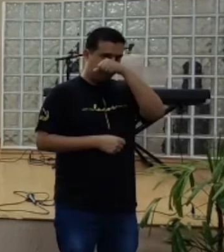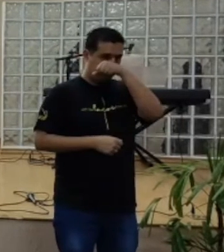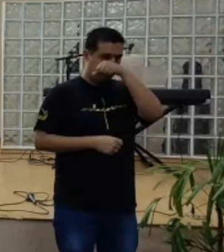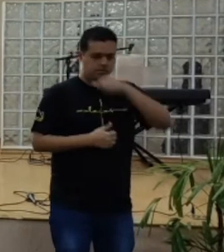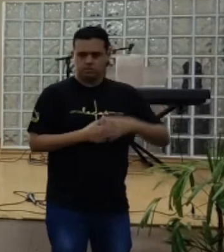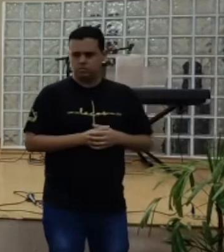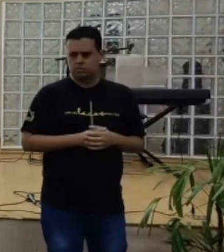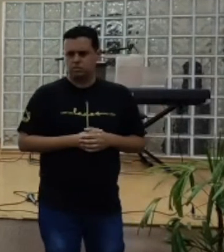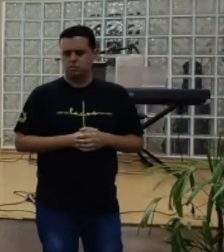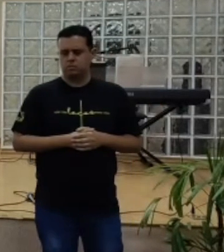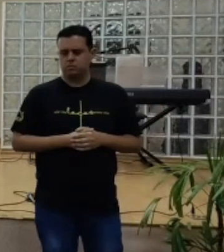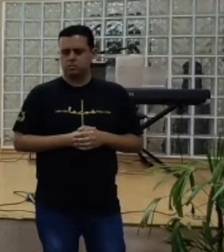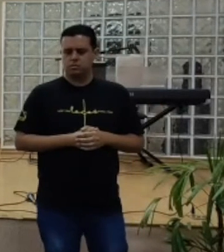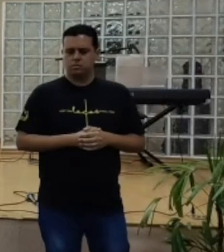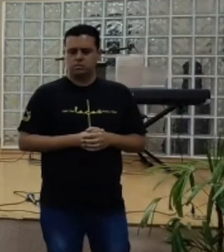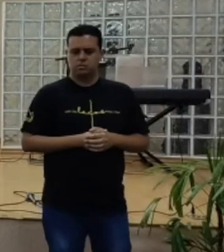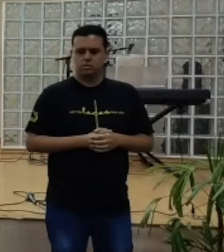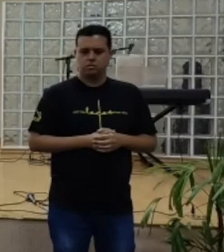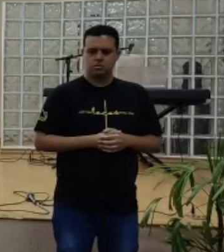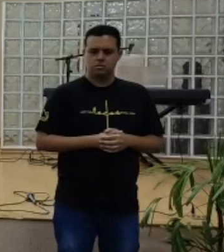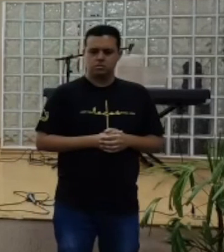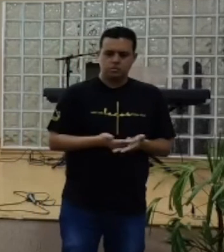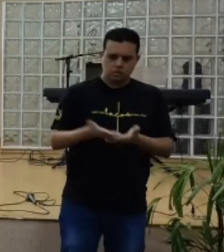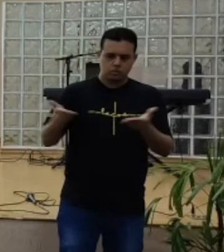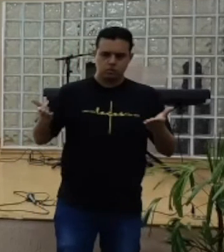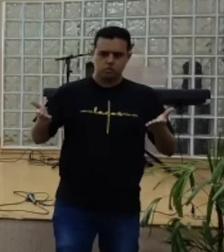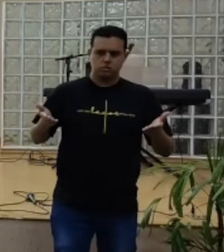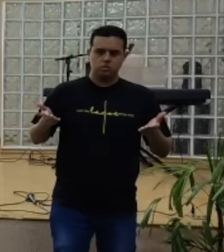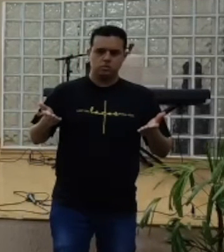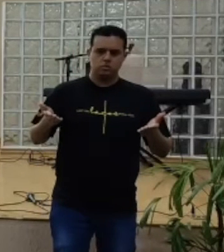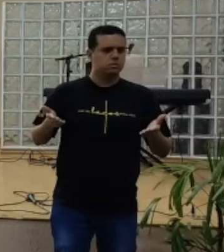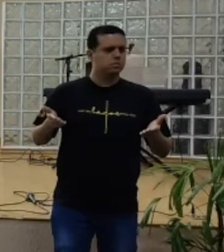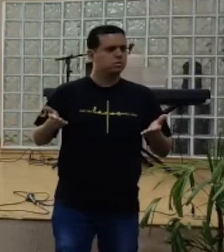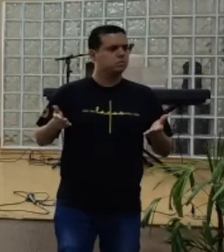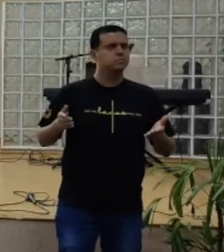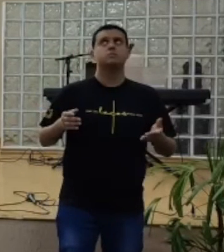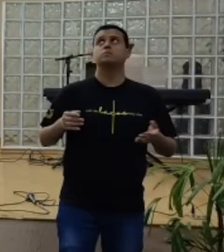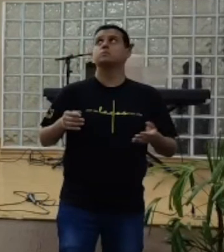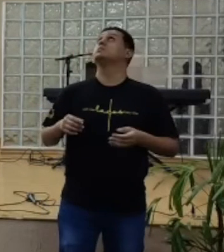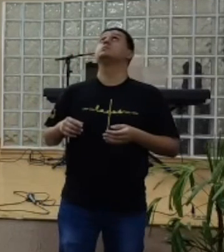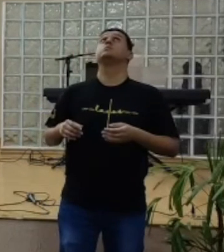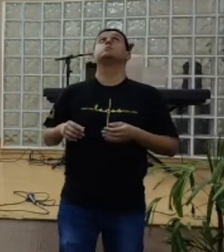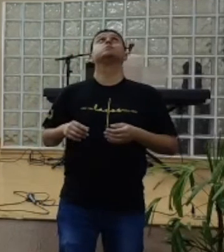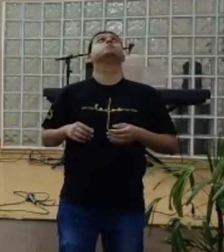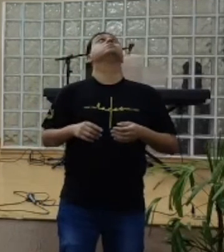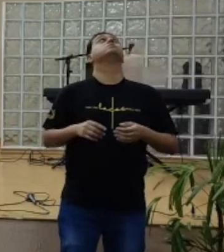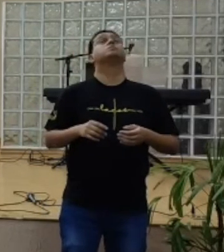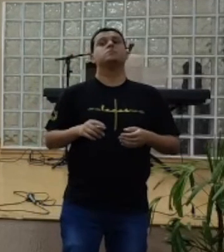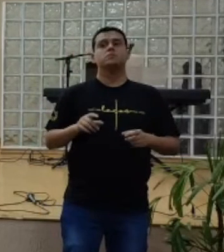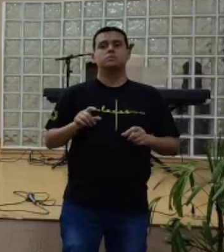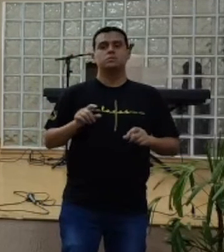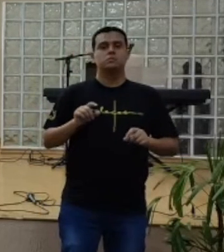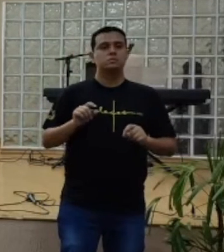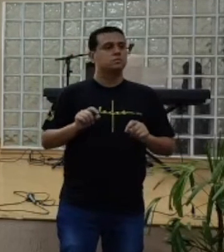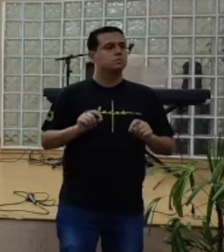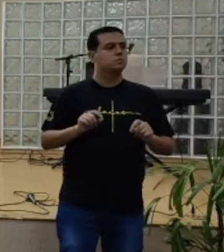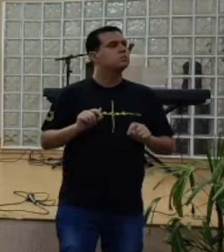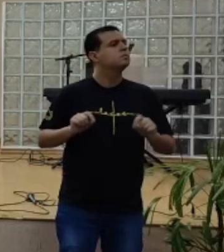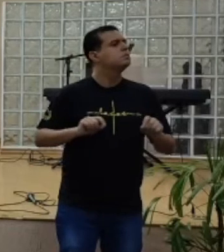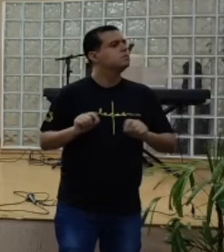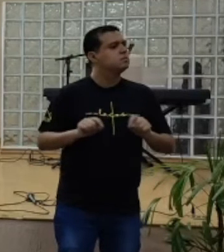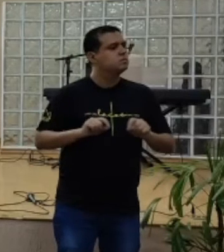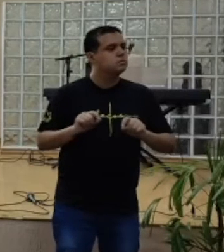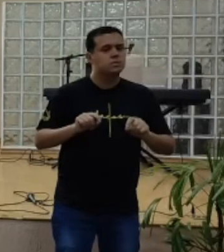Digam-me vocês, o que querem estar sob a lei, será que vocês não ouvem o que a lei diz? Pois